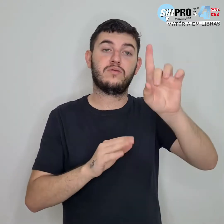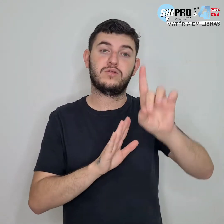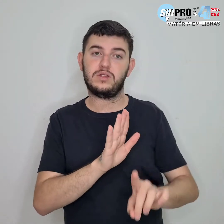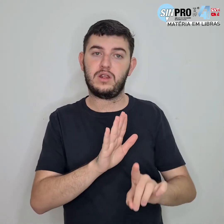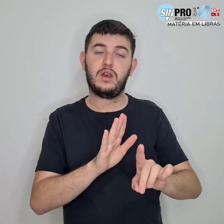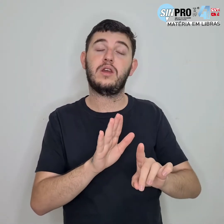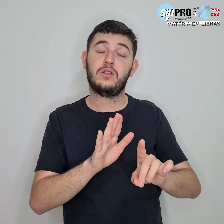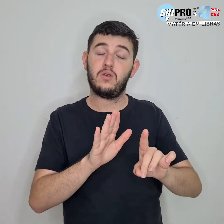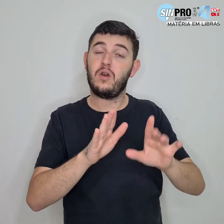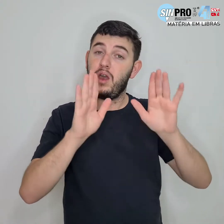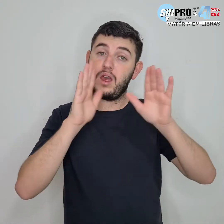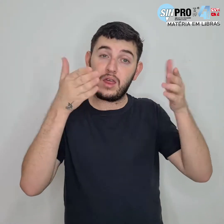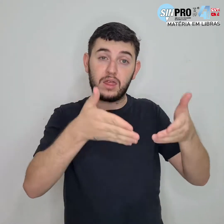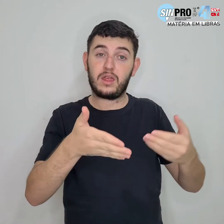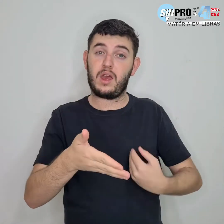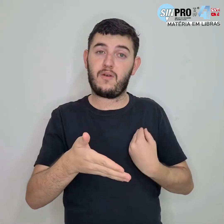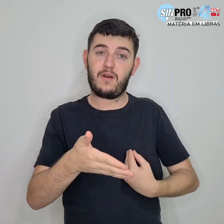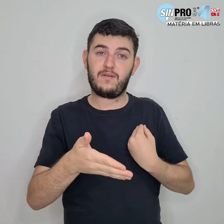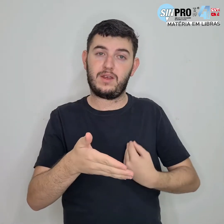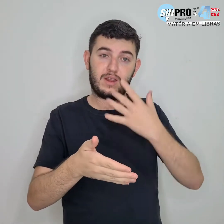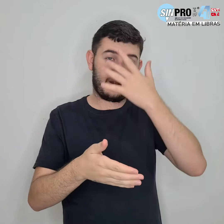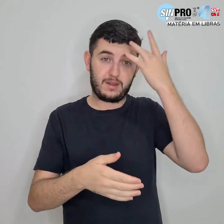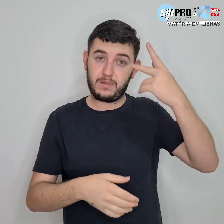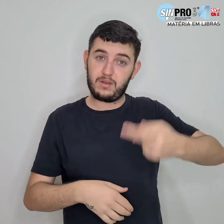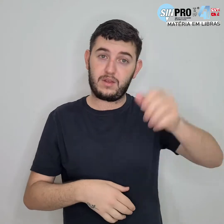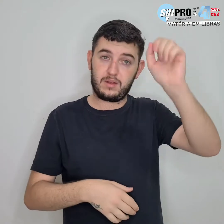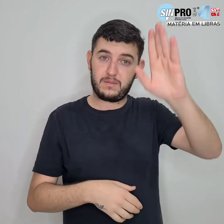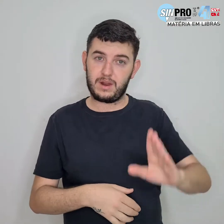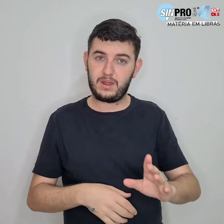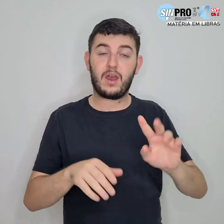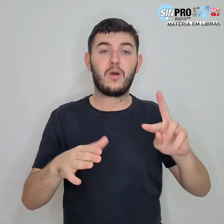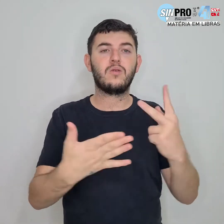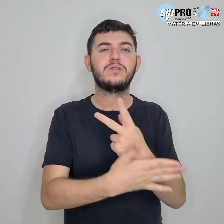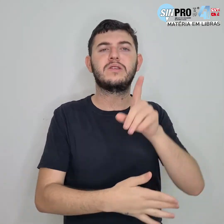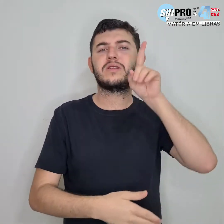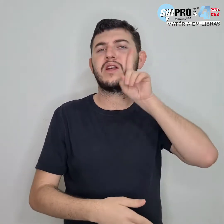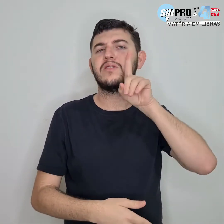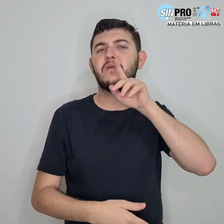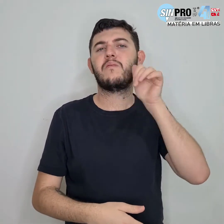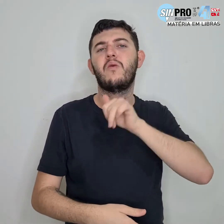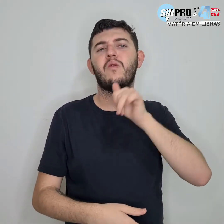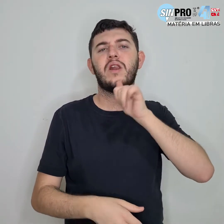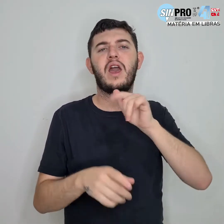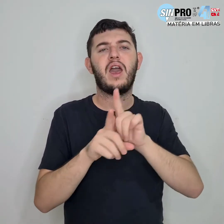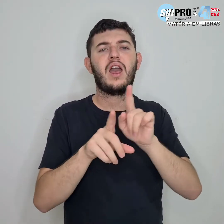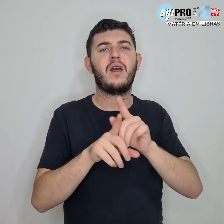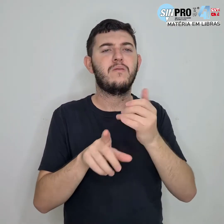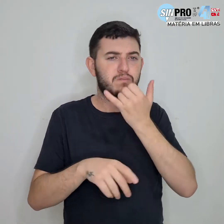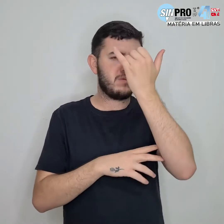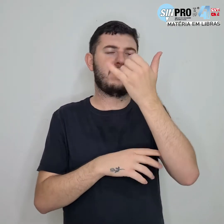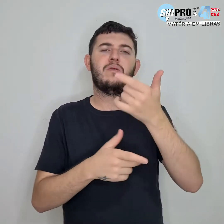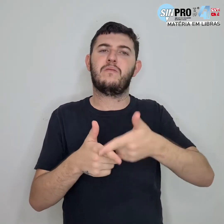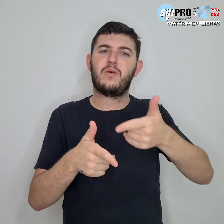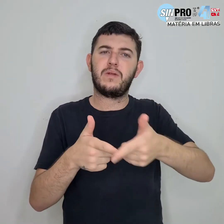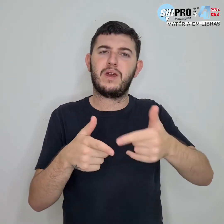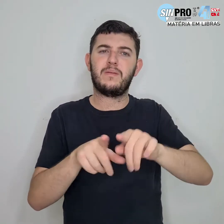da mulher que se acidentou em uma estação de metrô dos Estados Unidos e implorou para que não chamassem a ambulância em